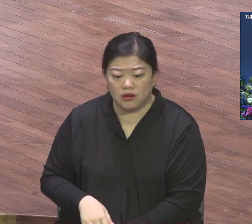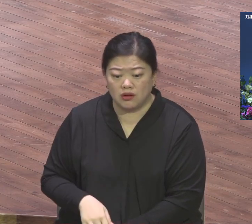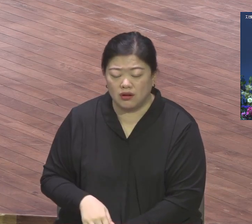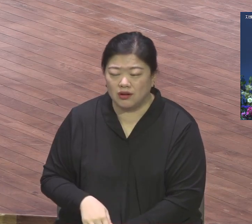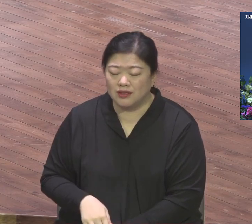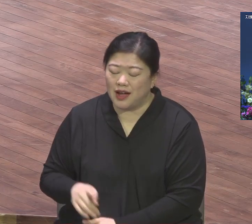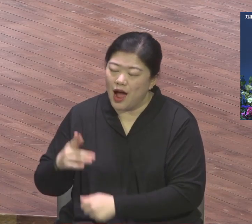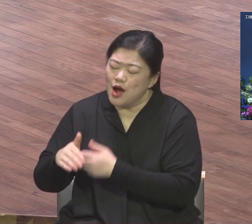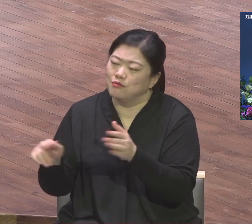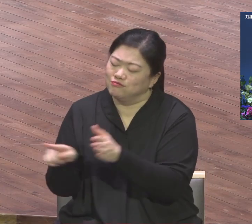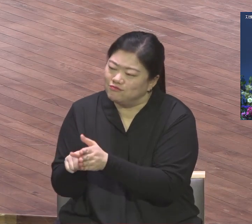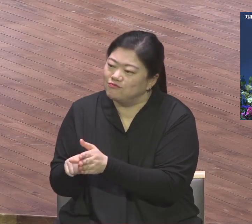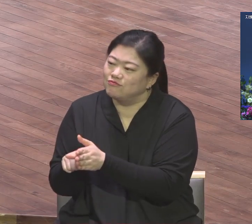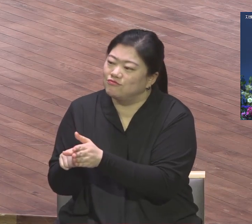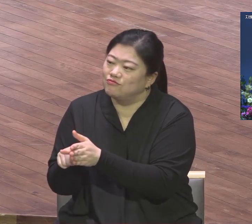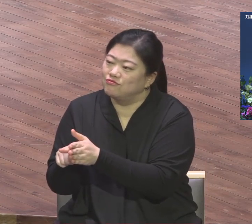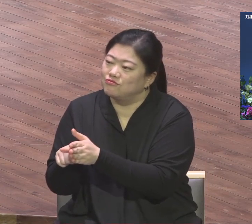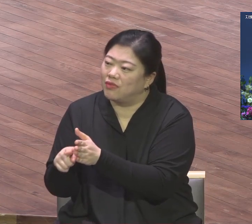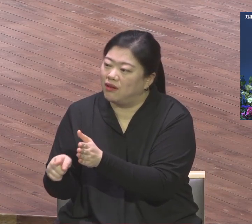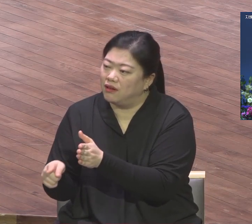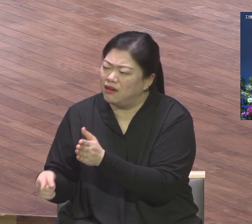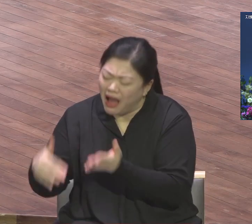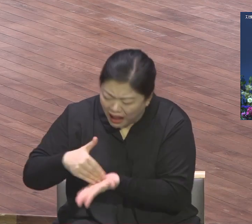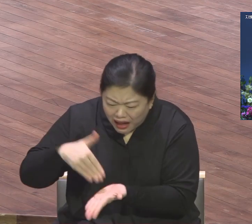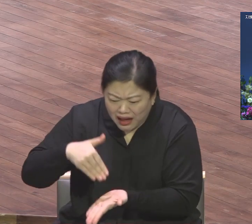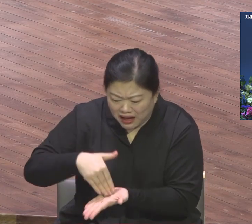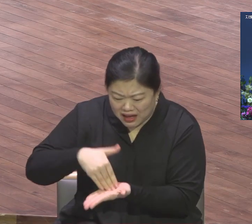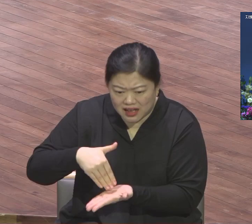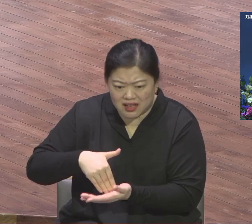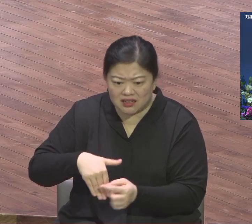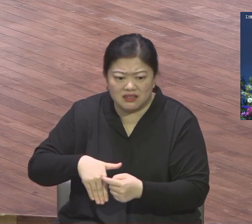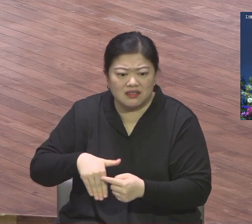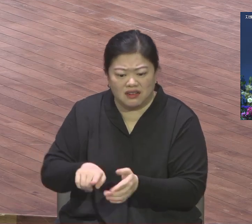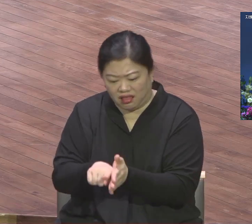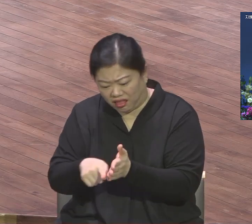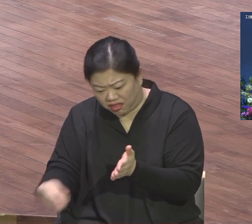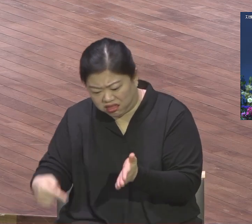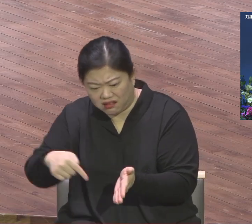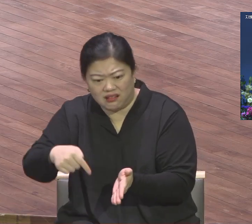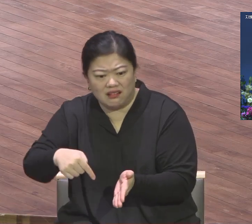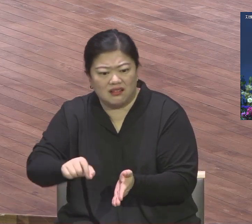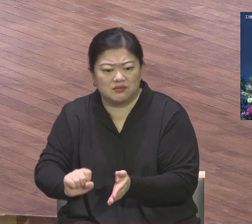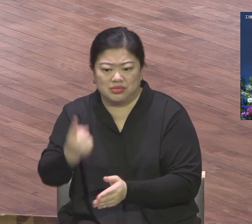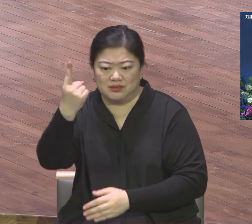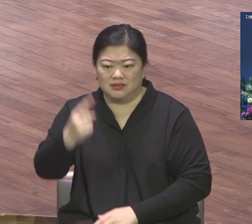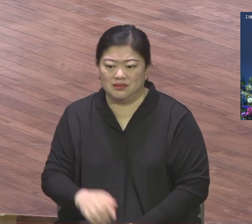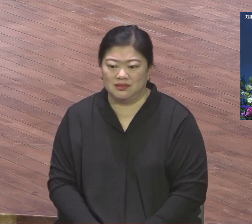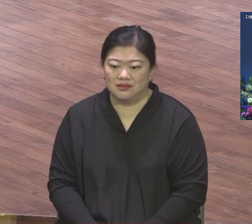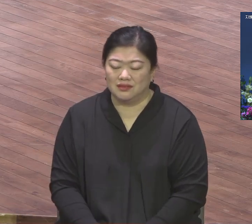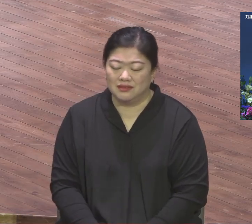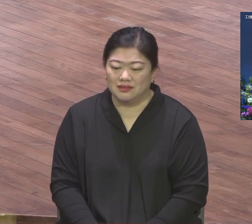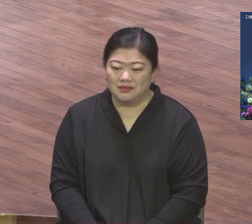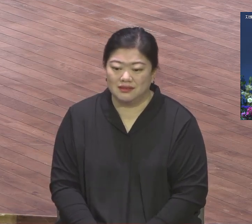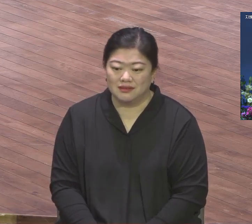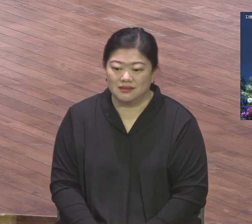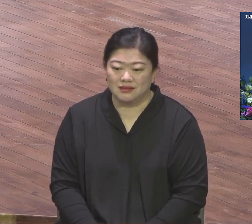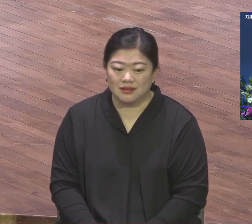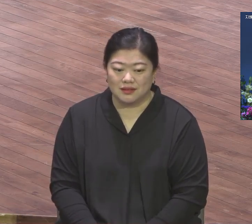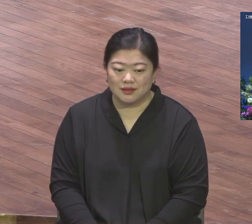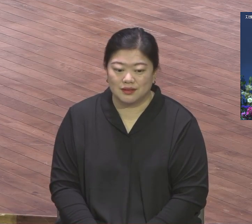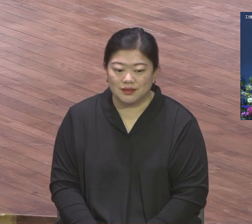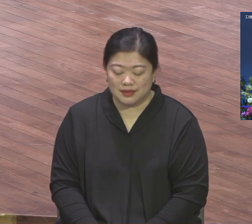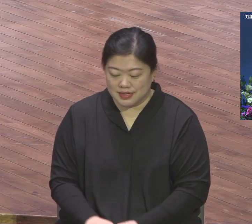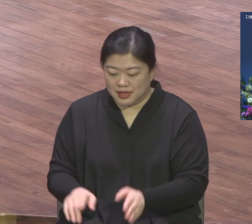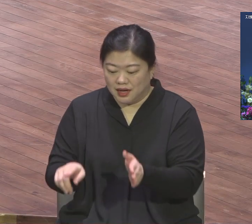무엇보다도 잠언의 말씀에 마음이 많이 강조되는 가장 중요한 이유는요, 마음을 지킬